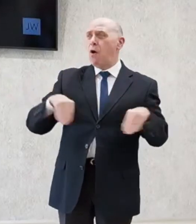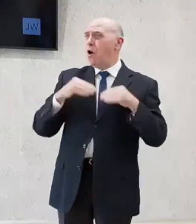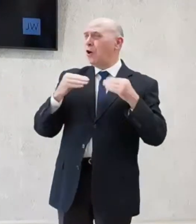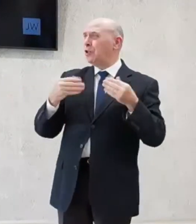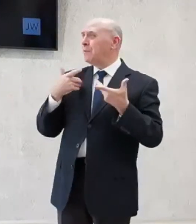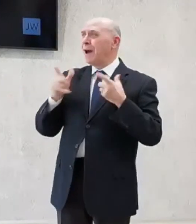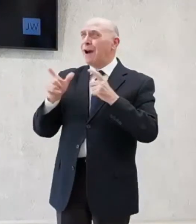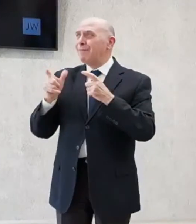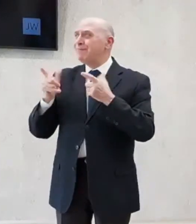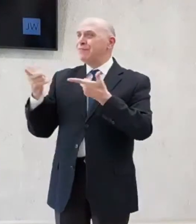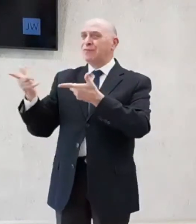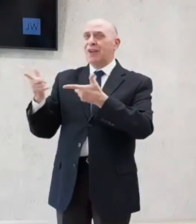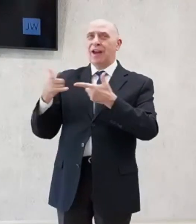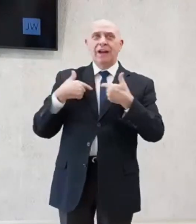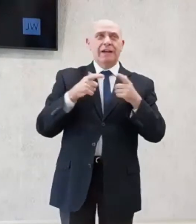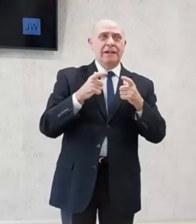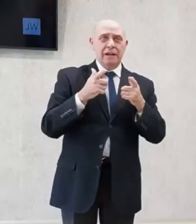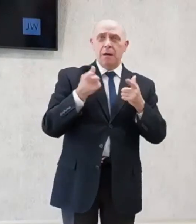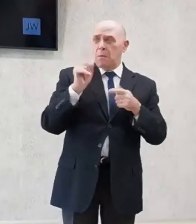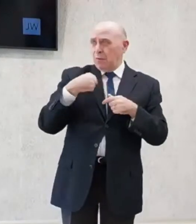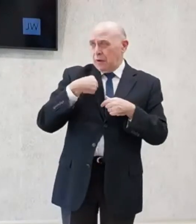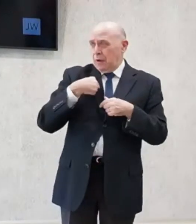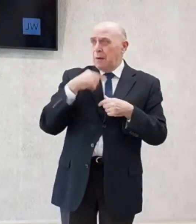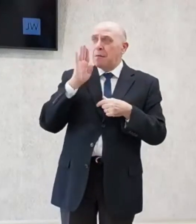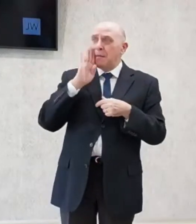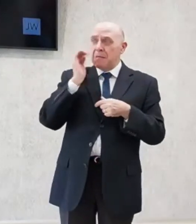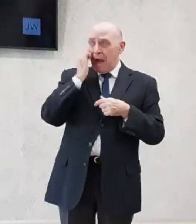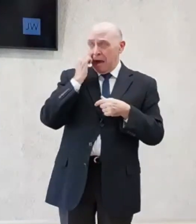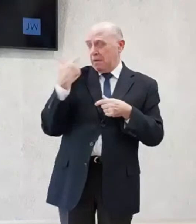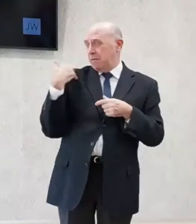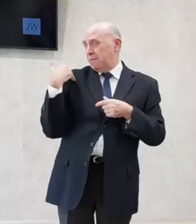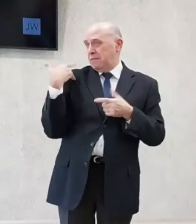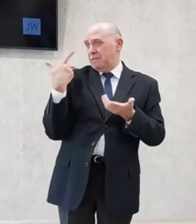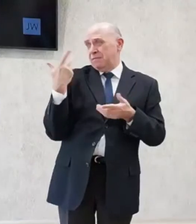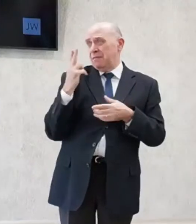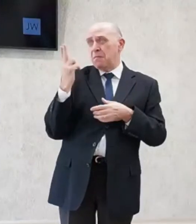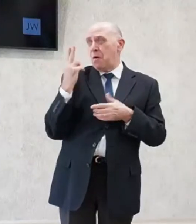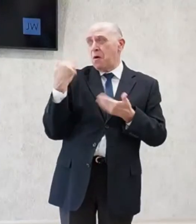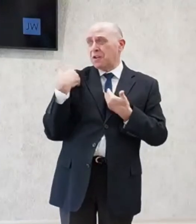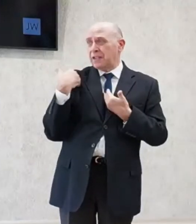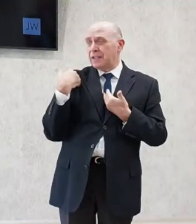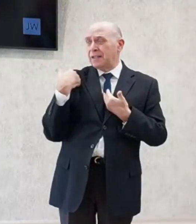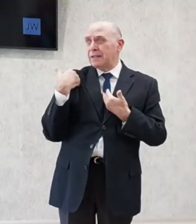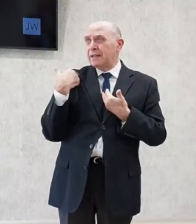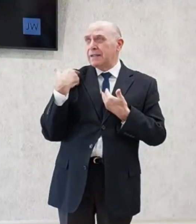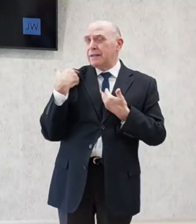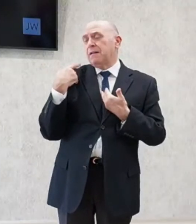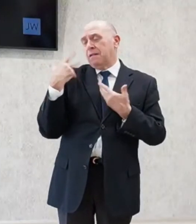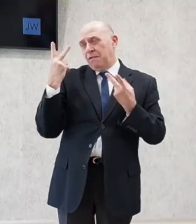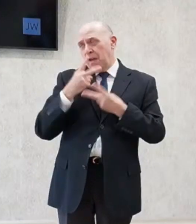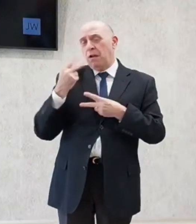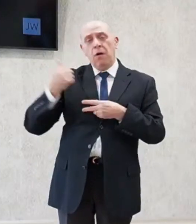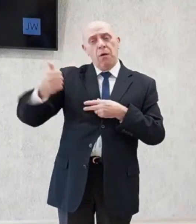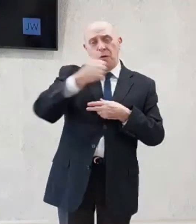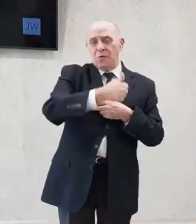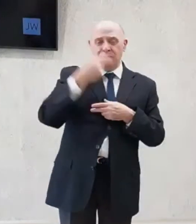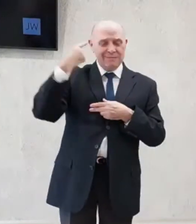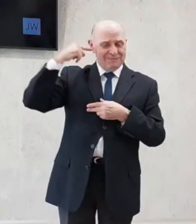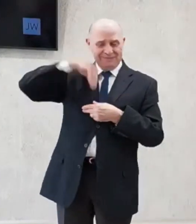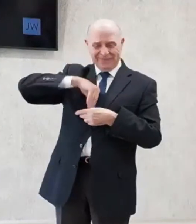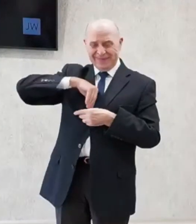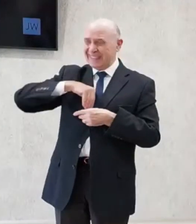Avendo perso di recente i miei genitori posso assicurarvi che ognuno di noi ha una reazione diversa alla perdita di una persona